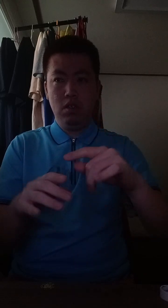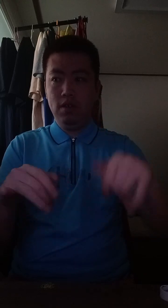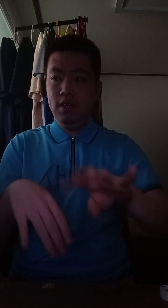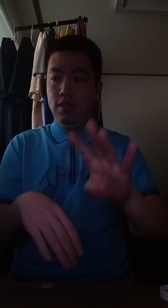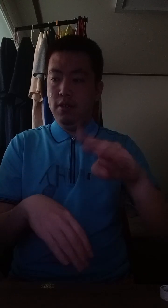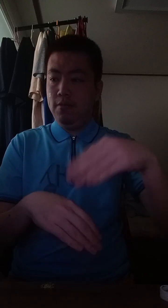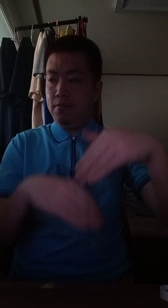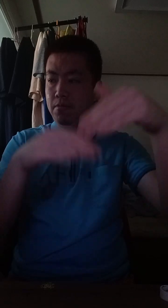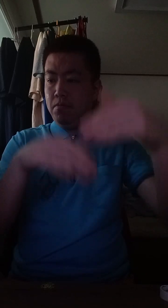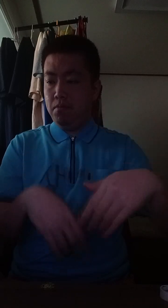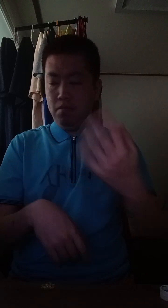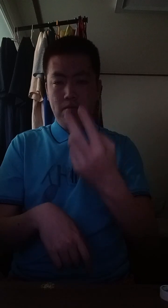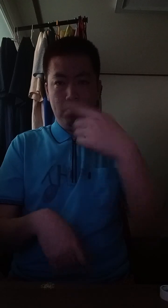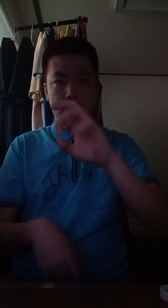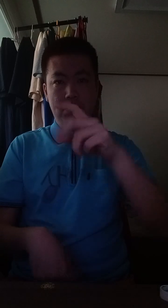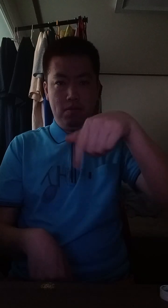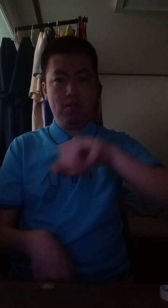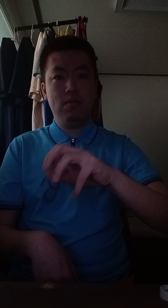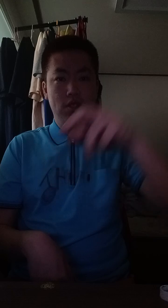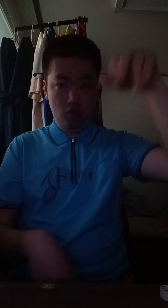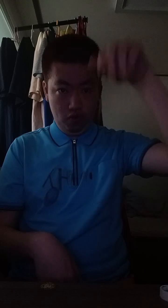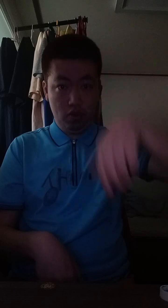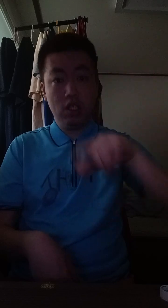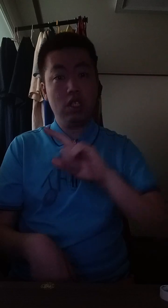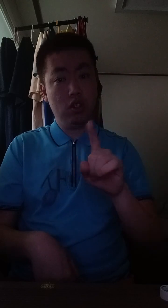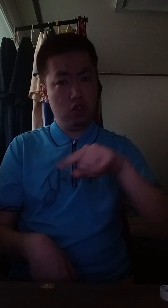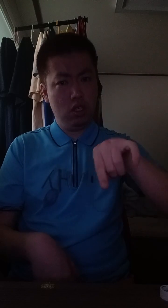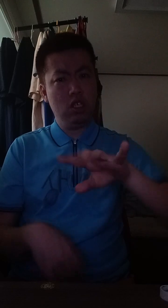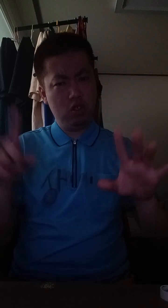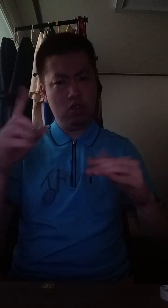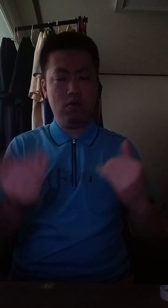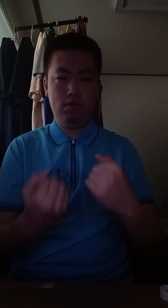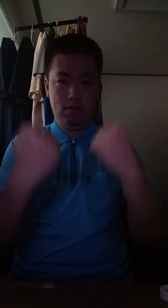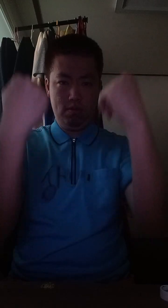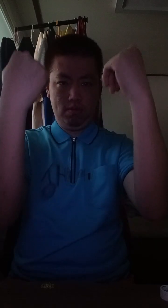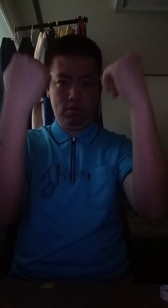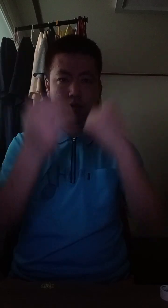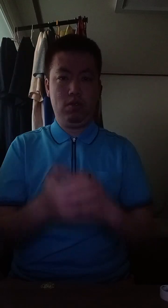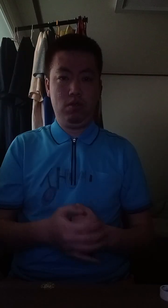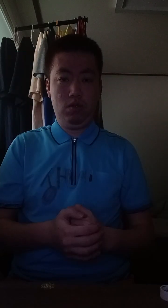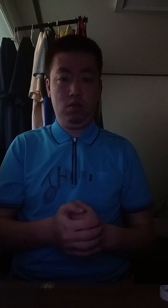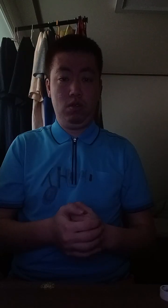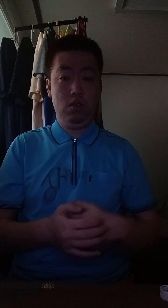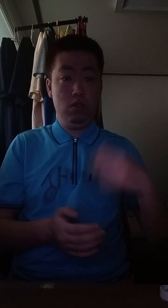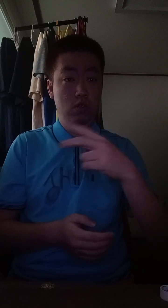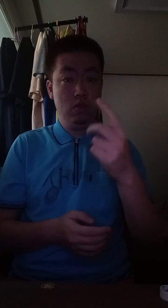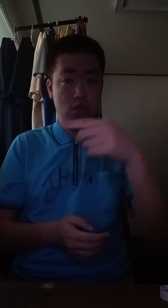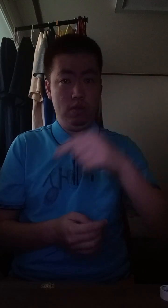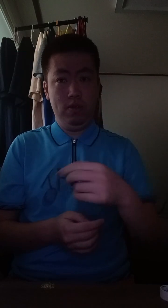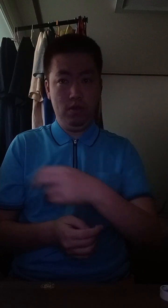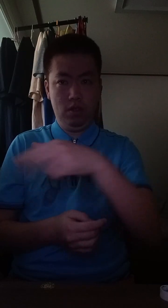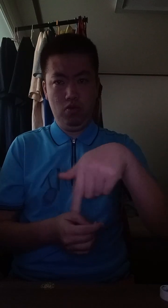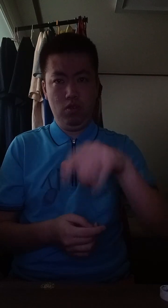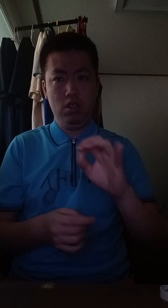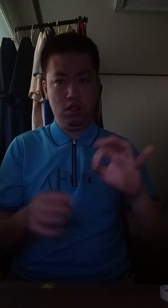4년으로 늘었고 신호 점검 주기도 하루에서 7일로 늘었습니다. 지하철 노사와 서울시는 조만간